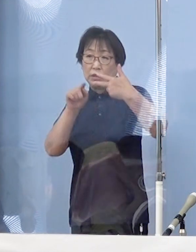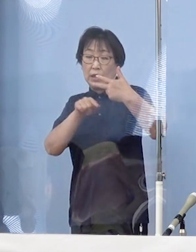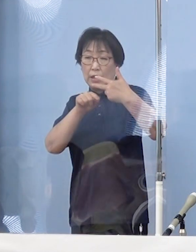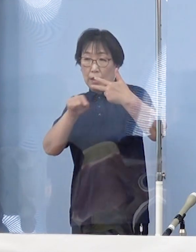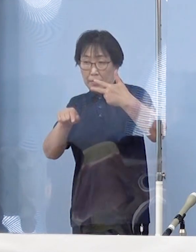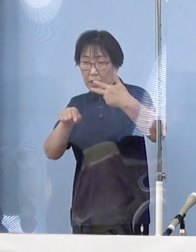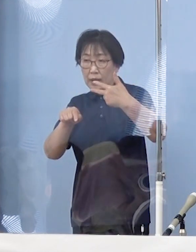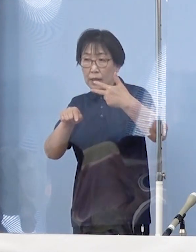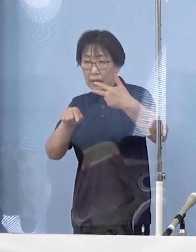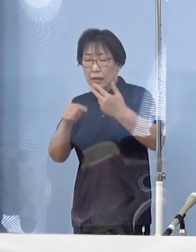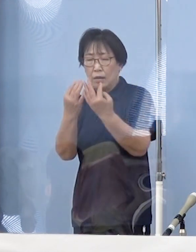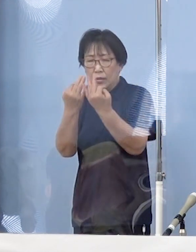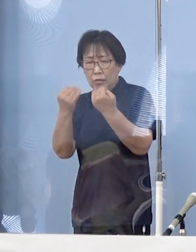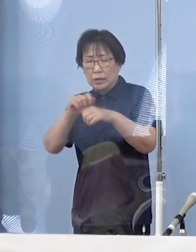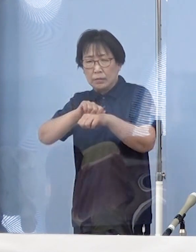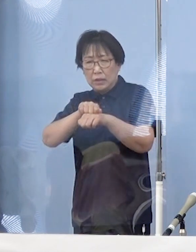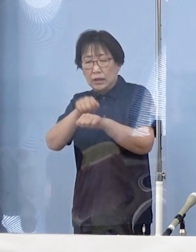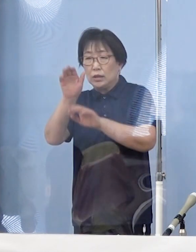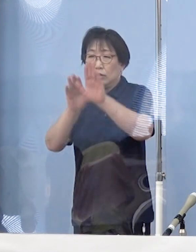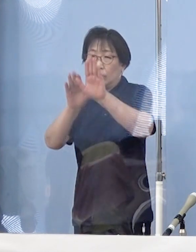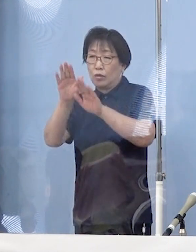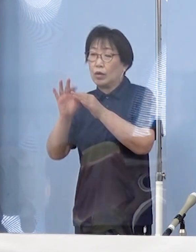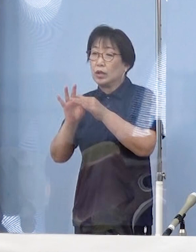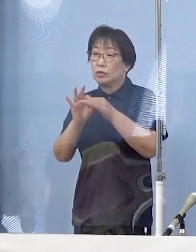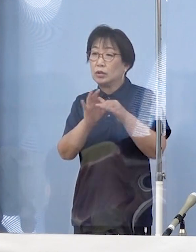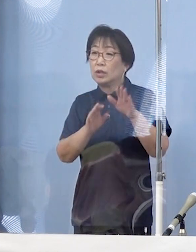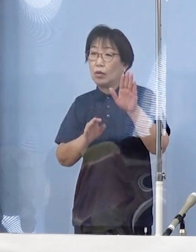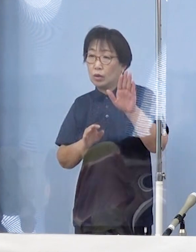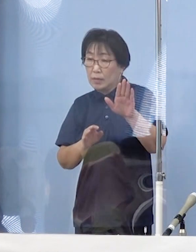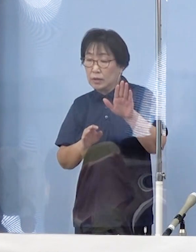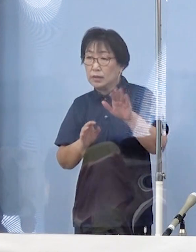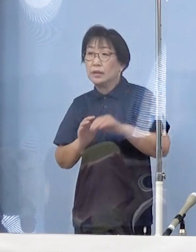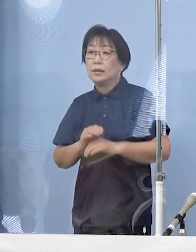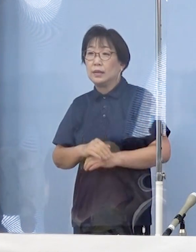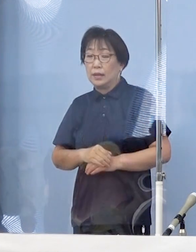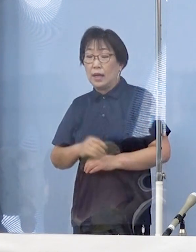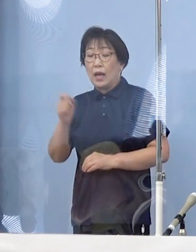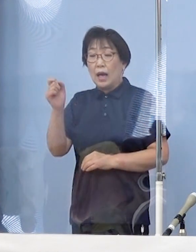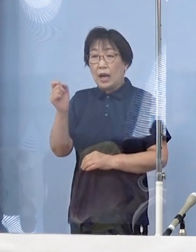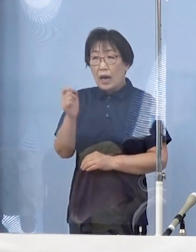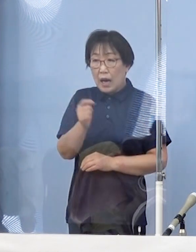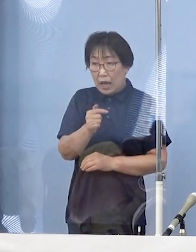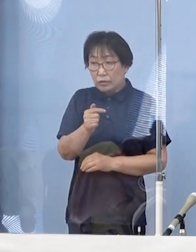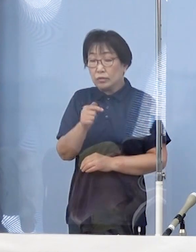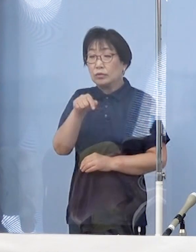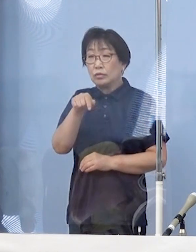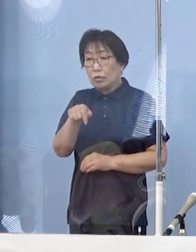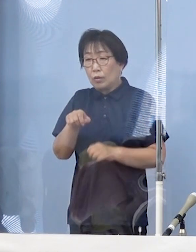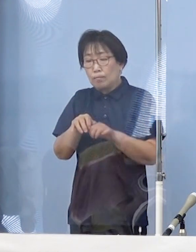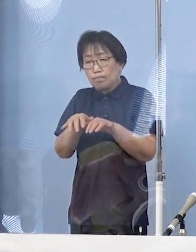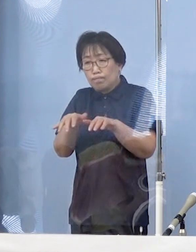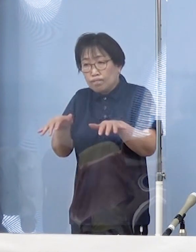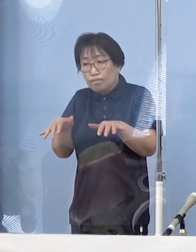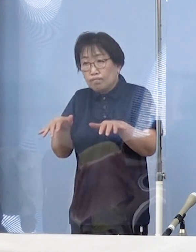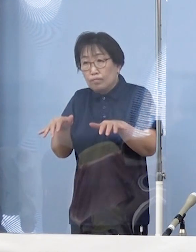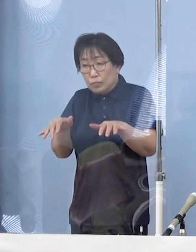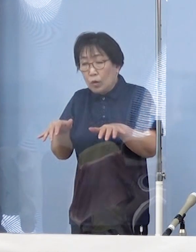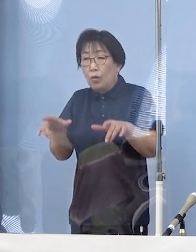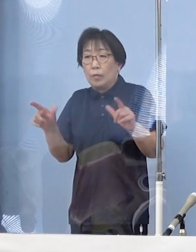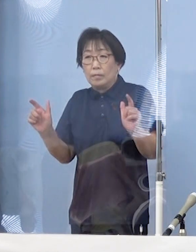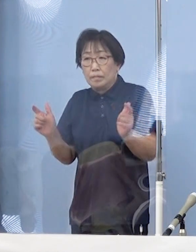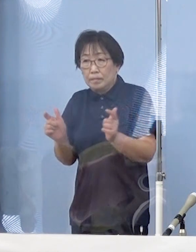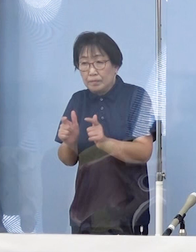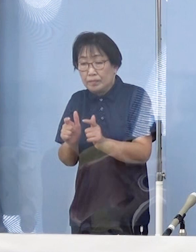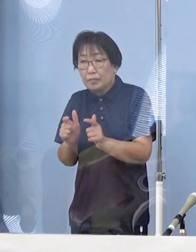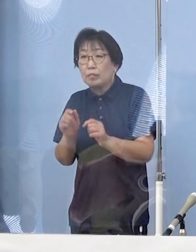しい状況が続いております。一刻も早くこのような事態に改善に向け、引き続き